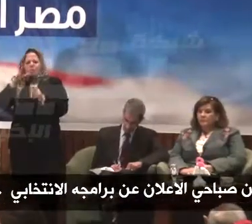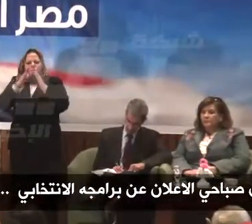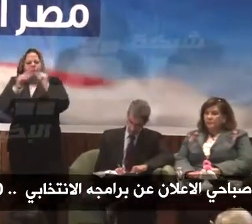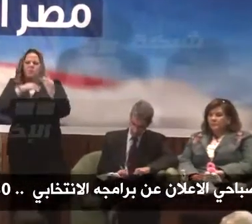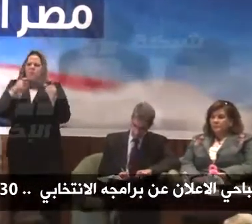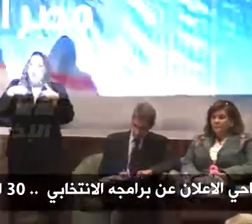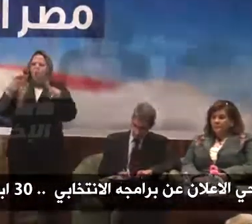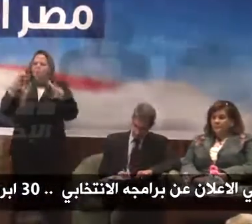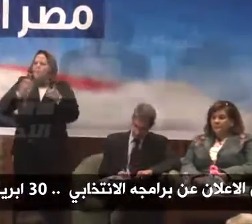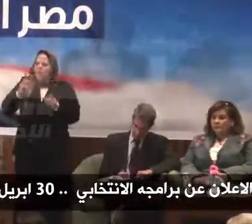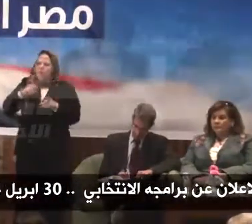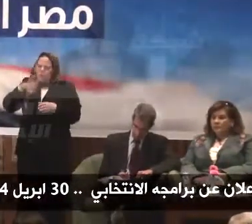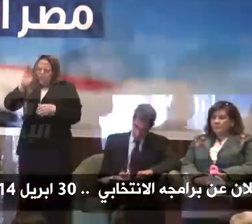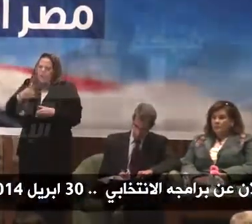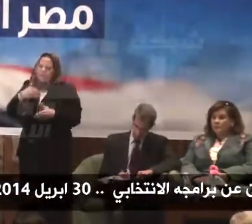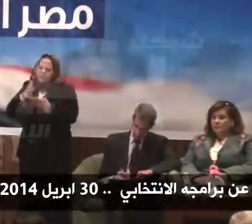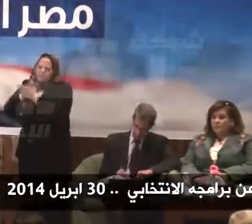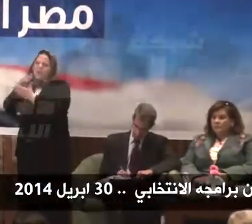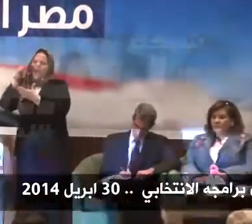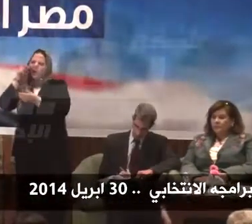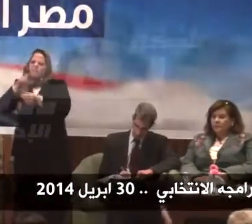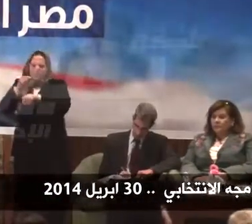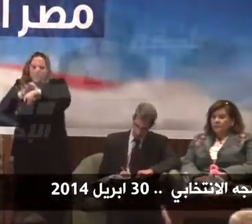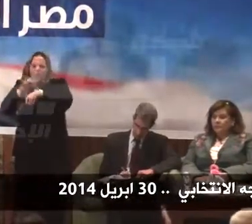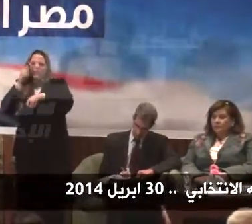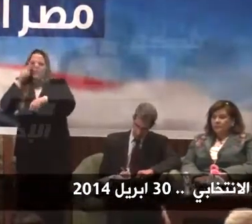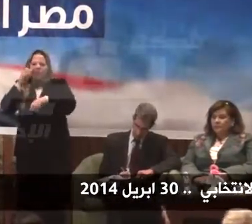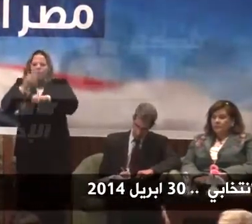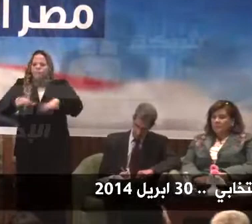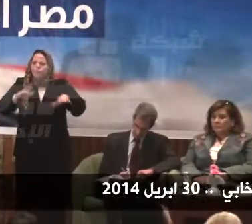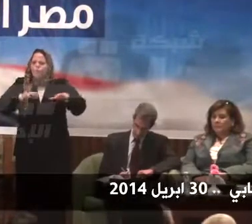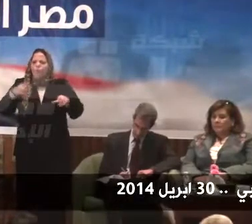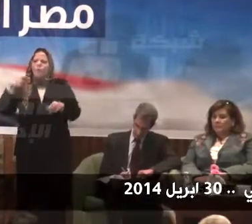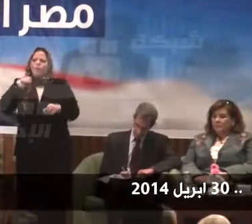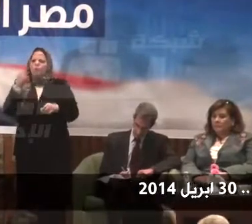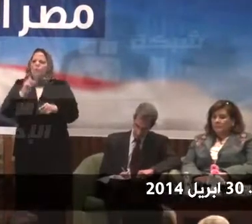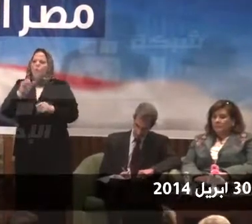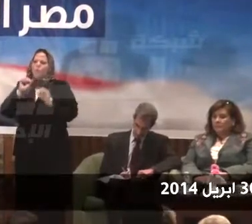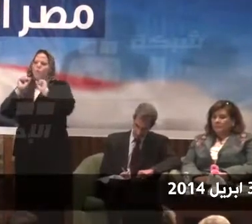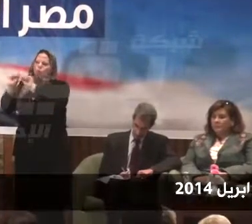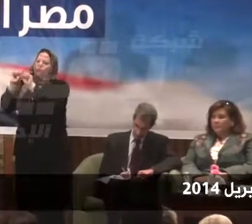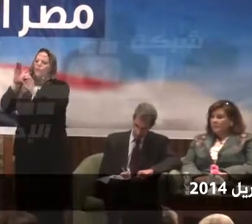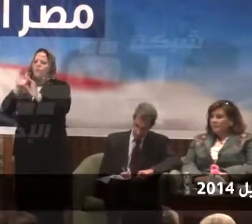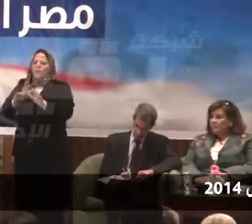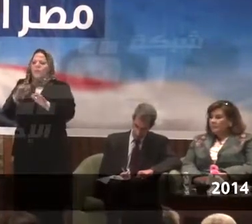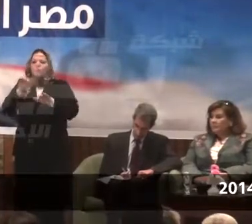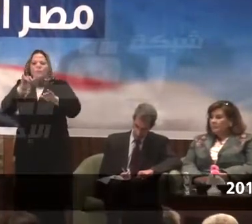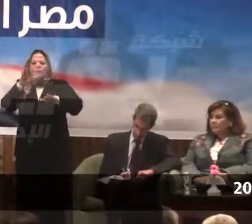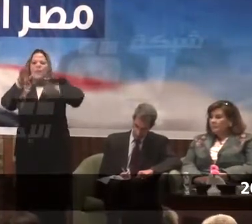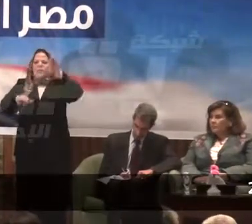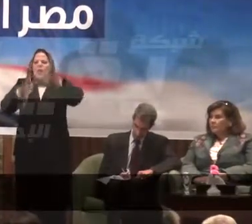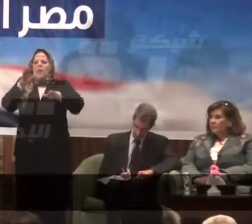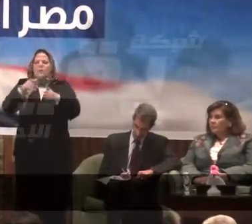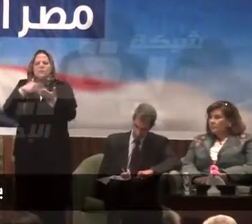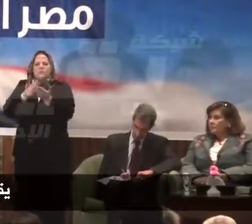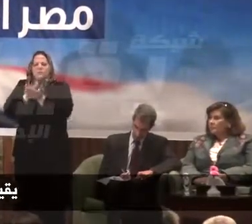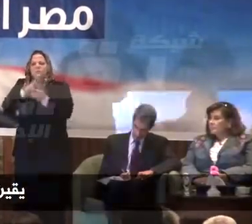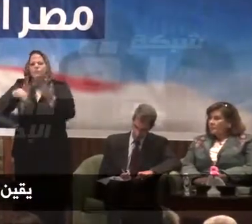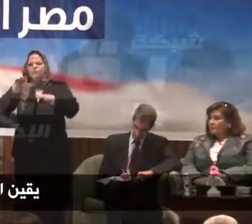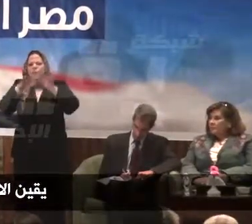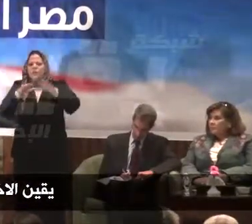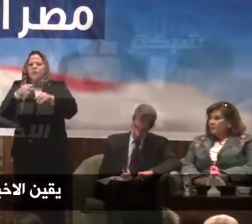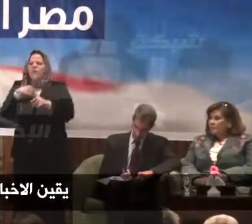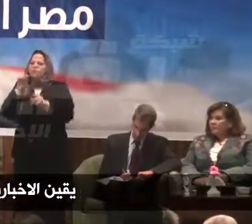المصريين ويتسبب في نزيف دم، والقضية الأخرى هي العدالة الانتقالية